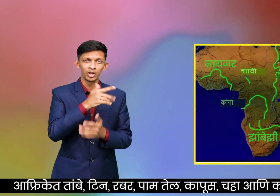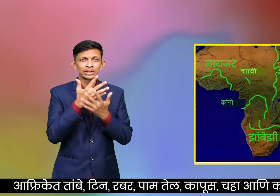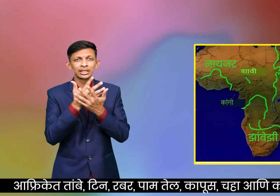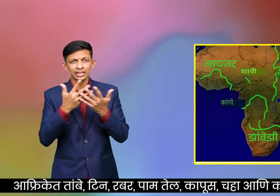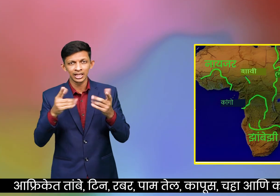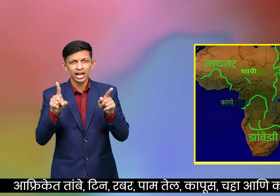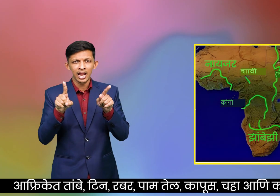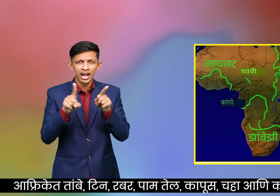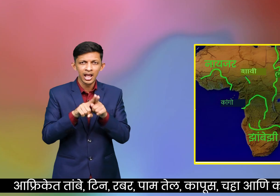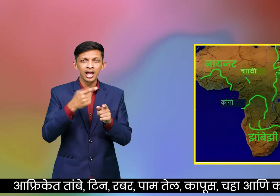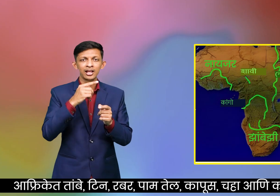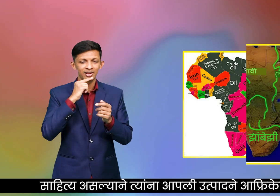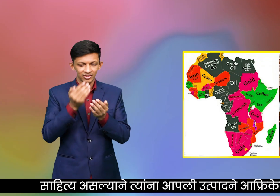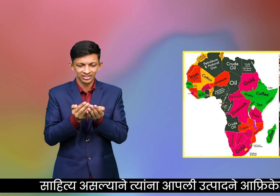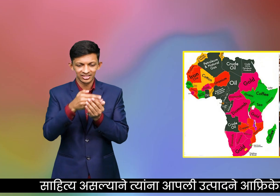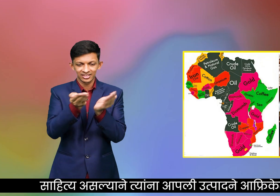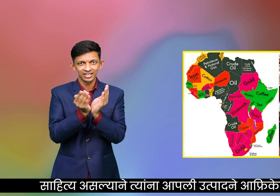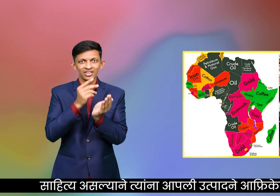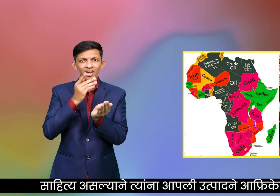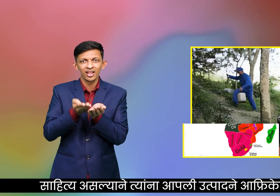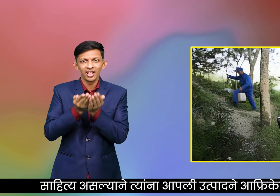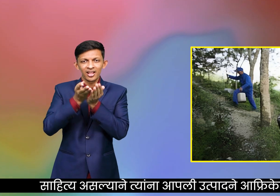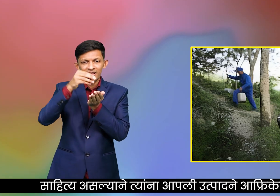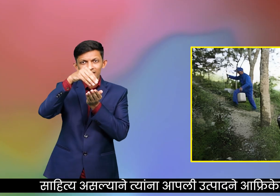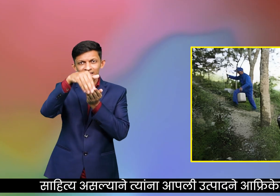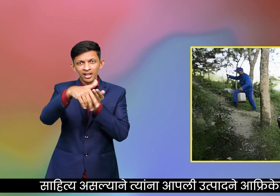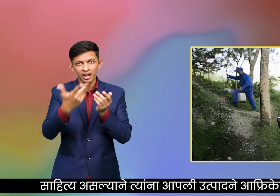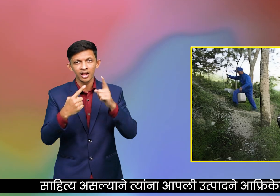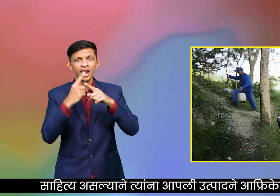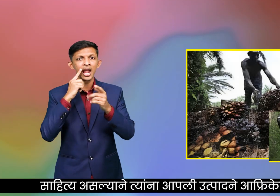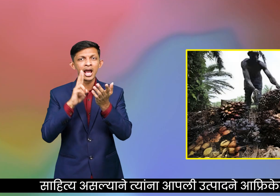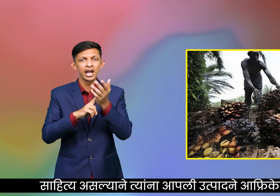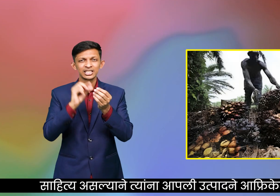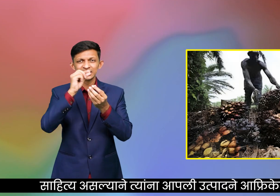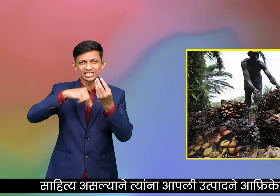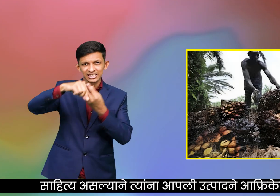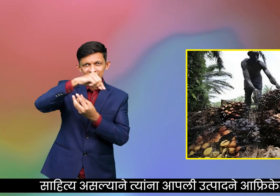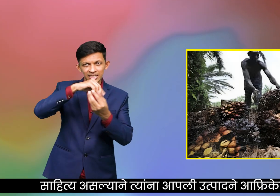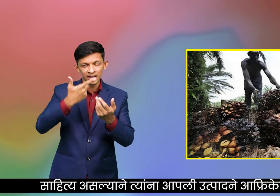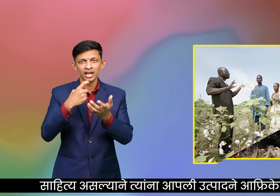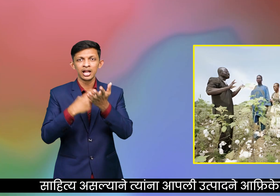महत्त्वाचे साहित्य असल्याने त्यांना आपली उत्पादने आफ्रिकेत विकायची होती.